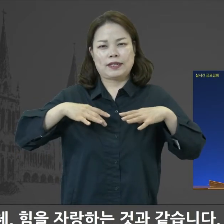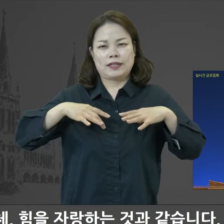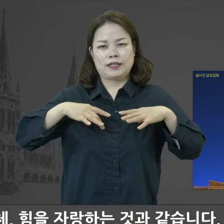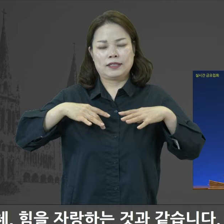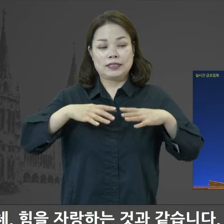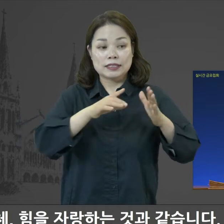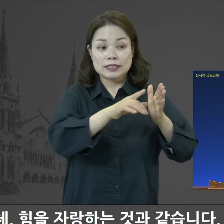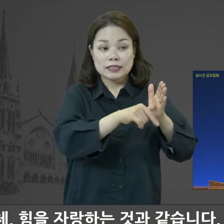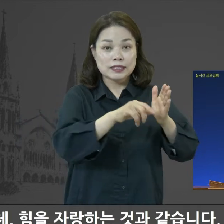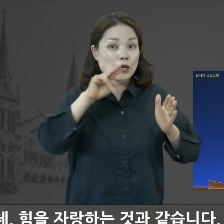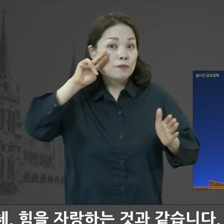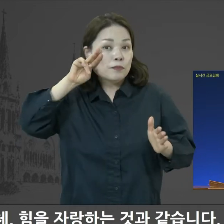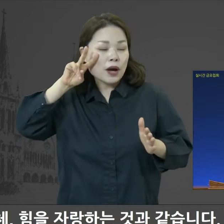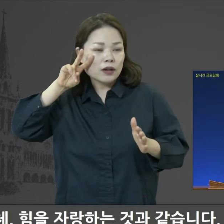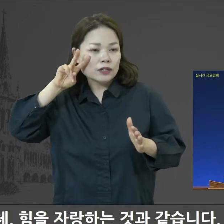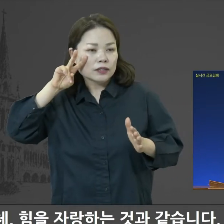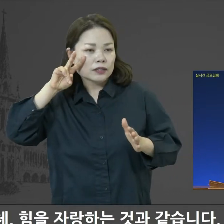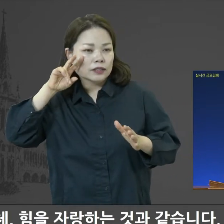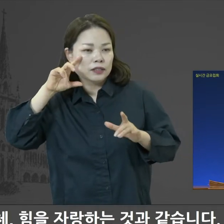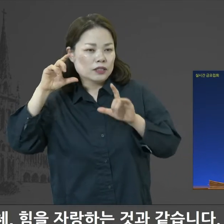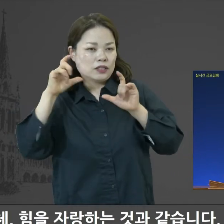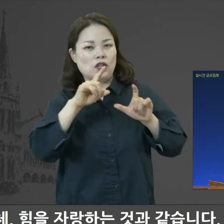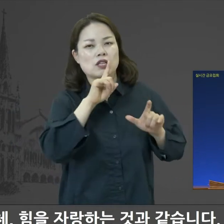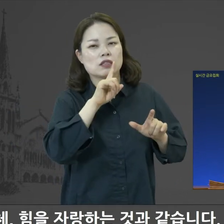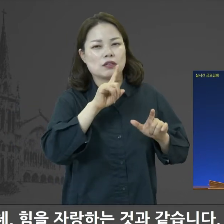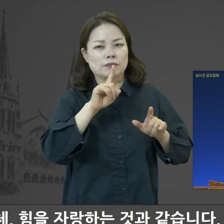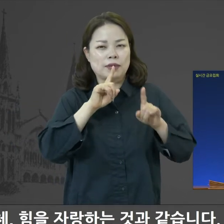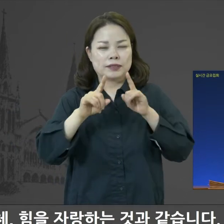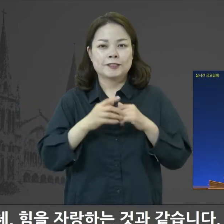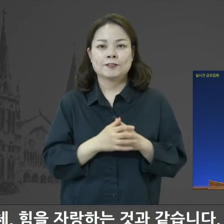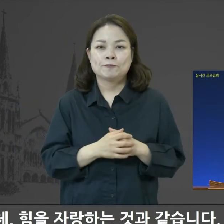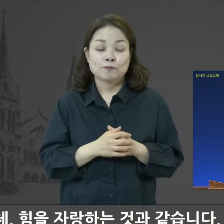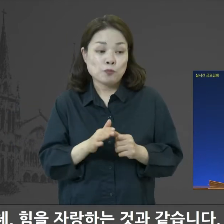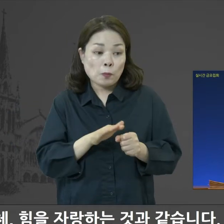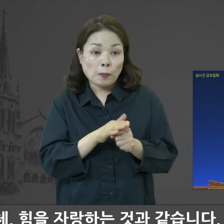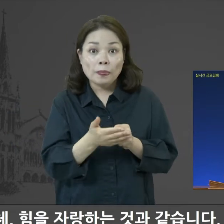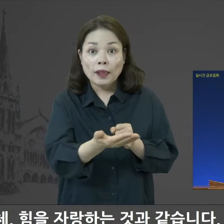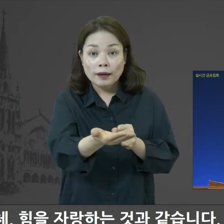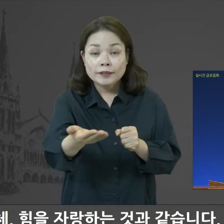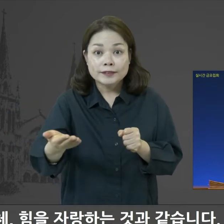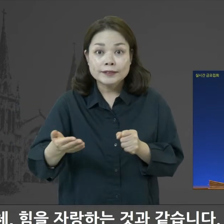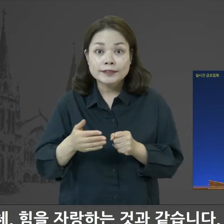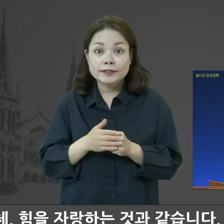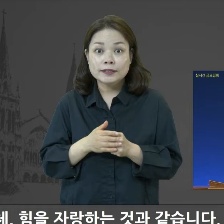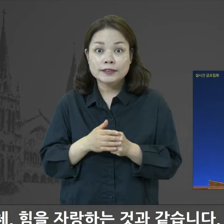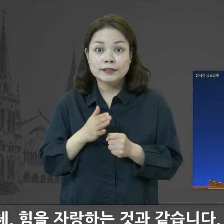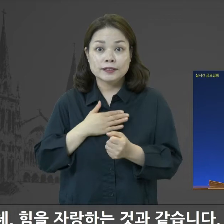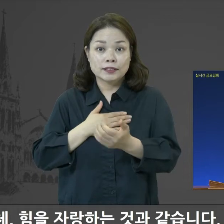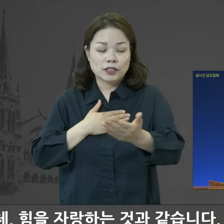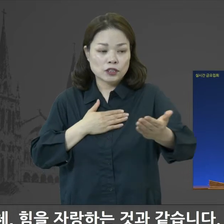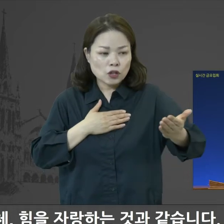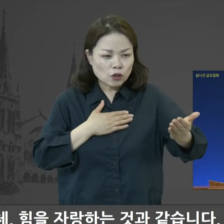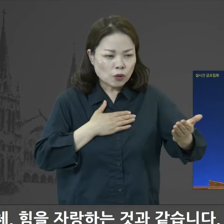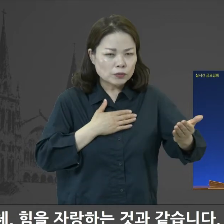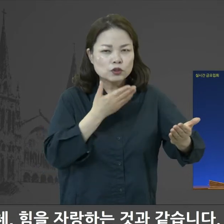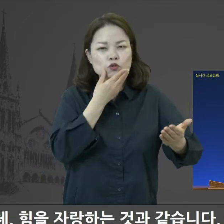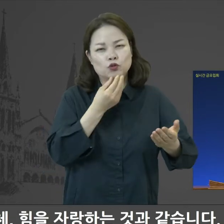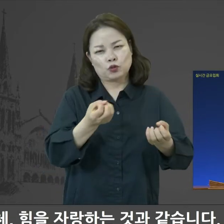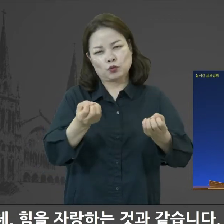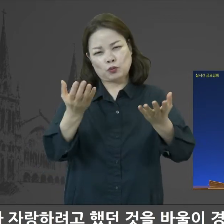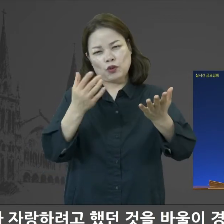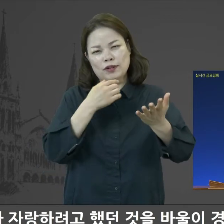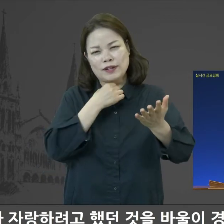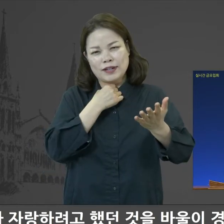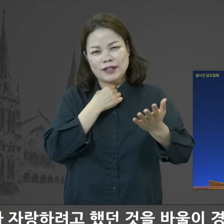것이 당시 바울이 경계했던 자랑의 모습이죠. 사랑하는 여러분, 저는 저와 여러분을 이렇게 축복하기를